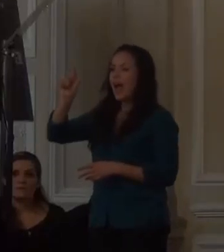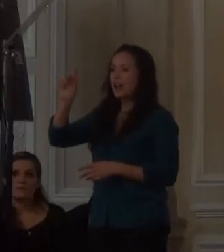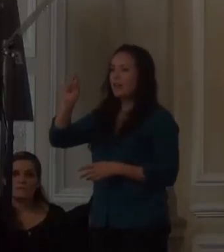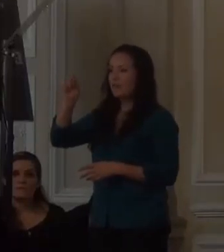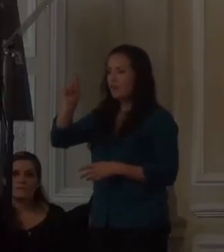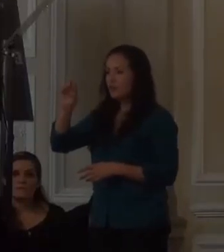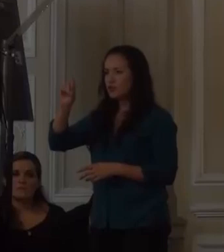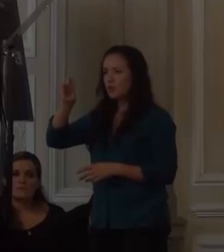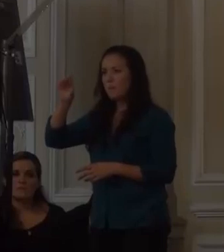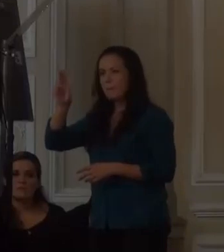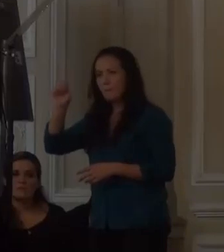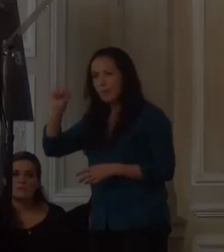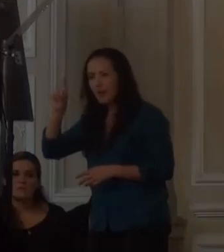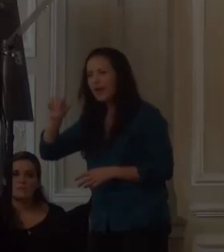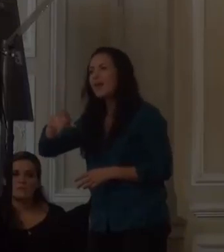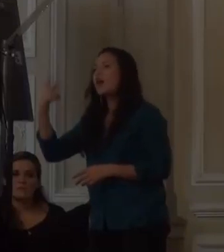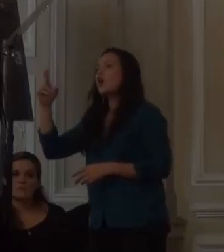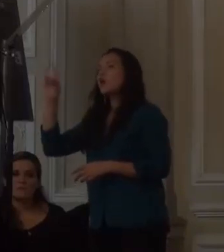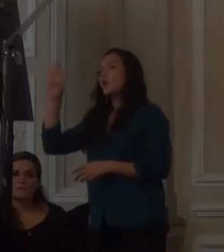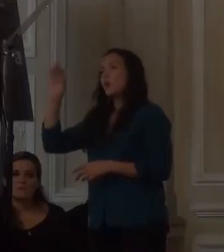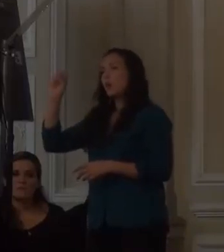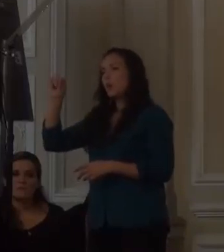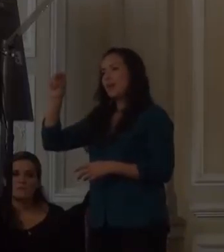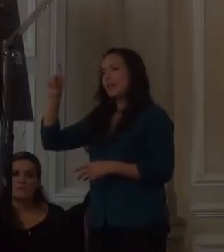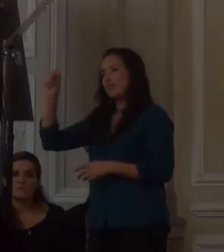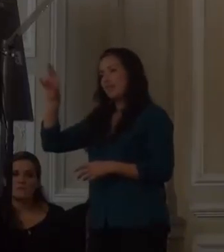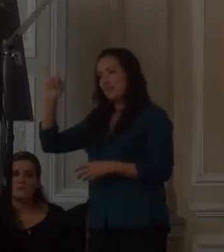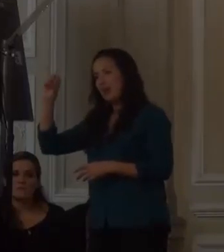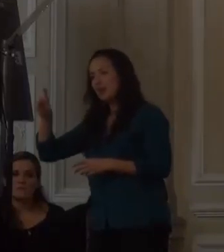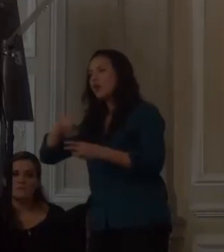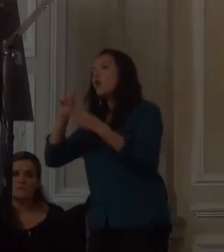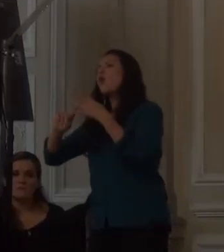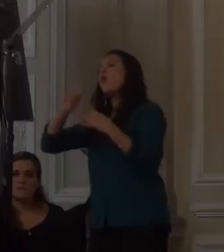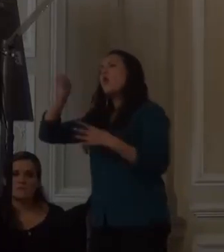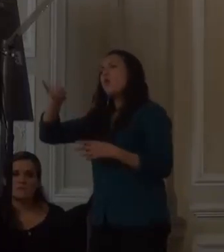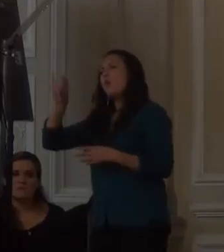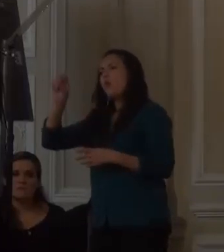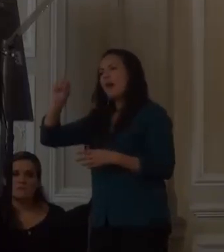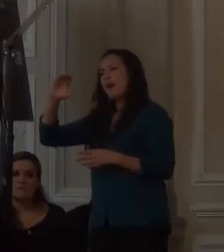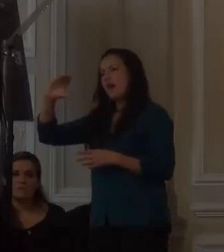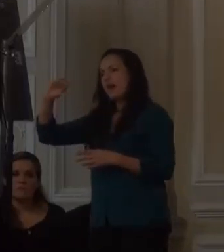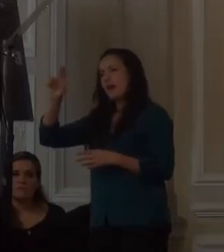Gustavo Puentes, a Rubén Darío Rodríguez, a Juan Carlos Salazar,